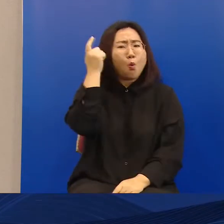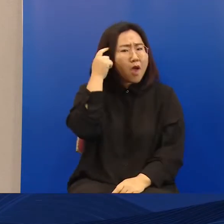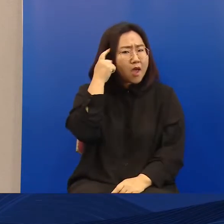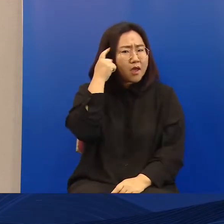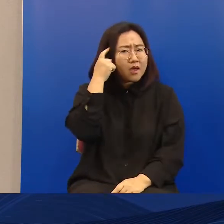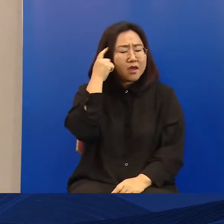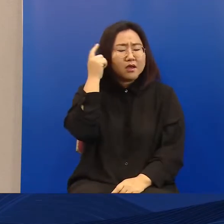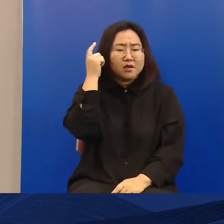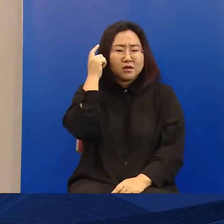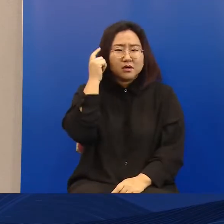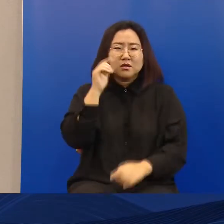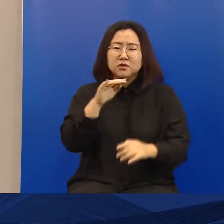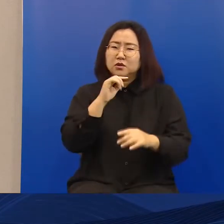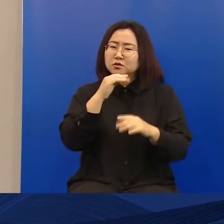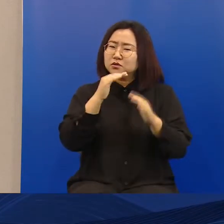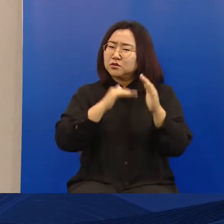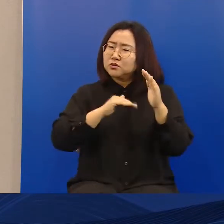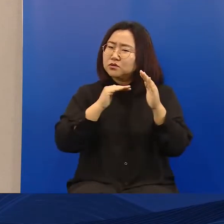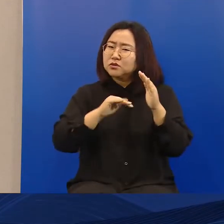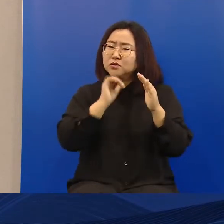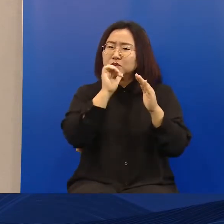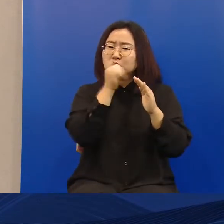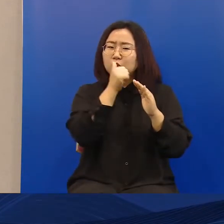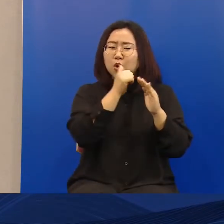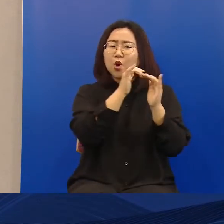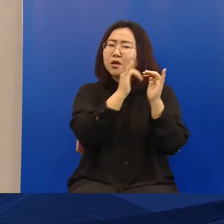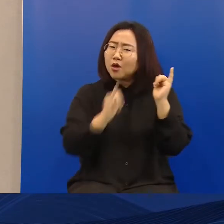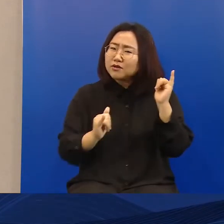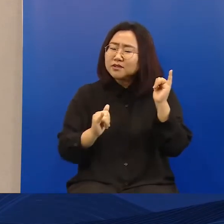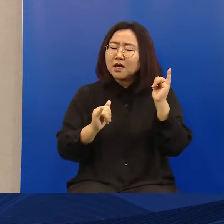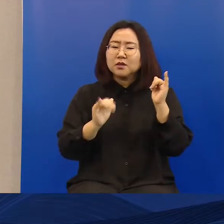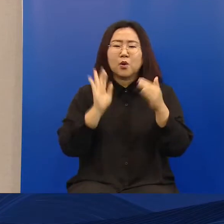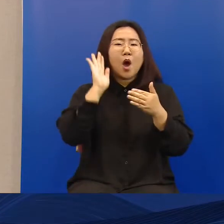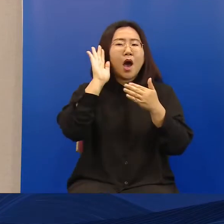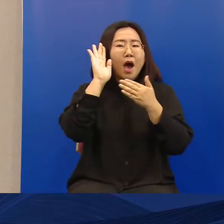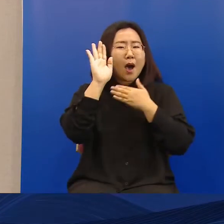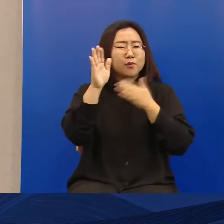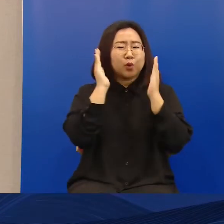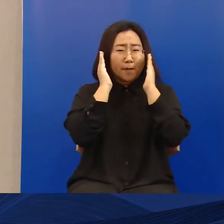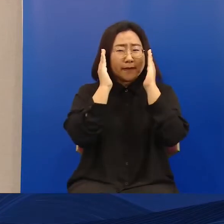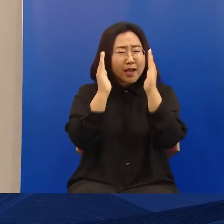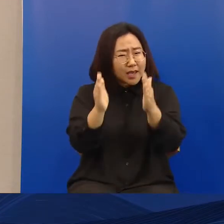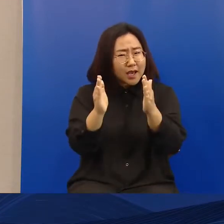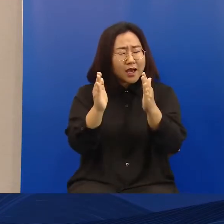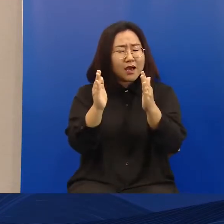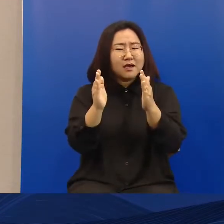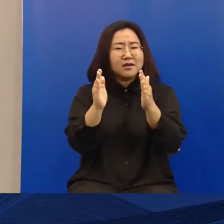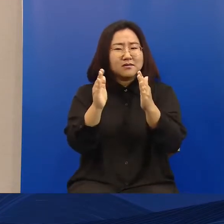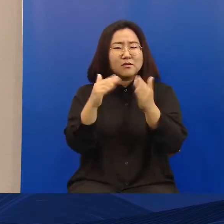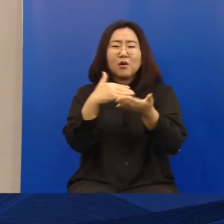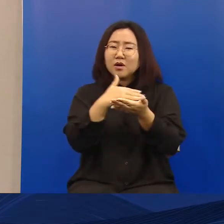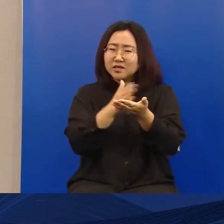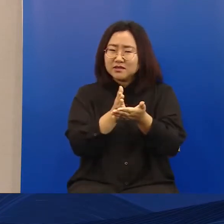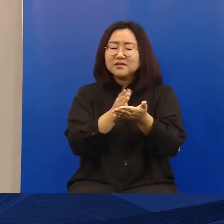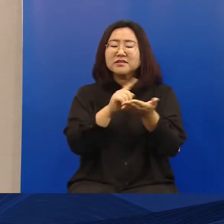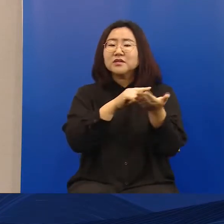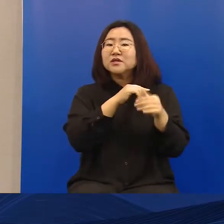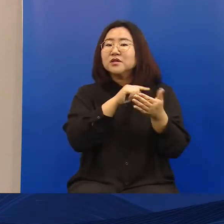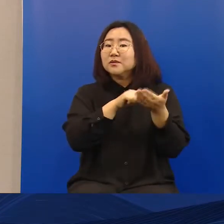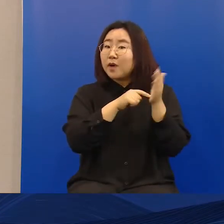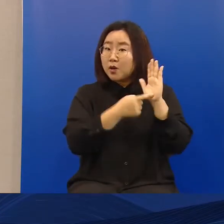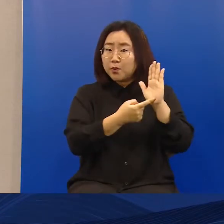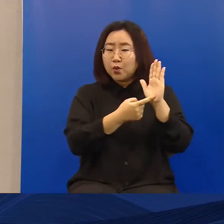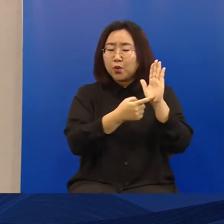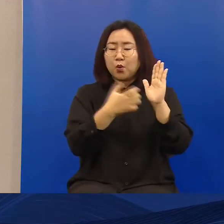수어 통역이 걸어온 길, 앞으로 공적 수어 통역을 어떻게 해 나가야 될까라는 주제로 발표해